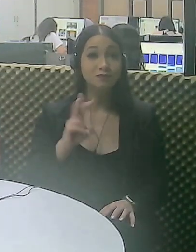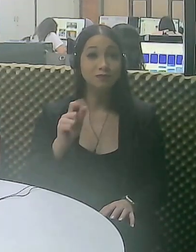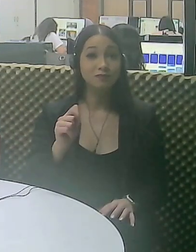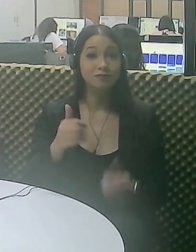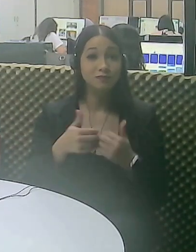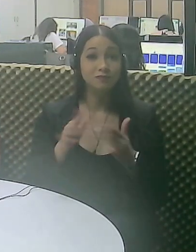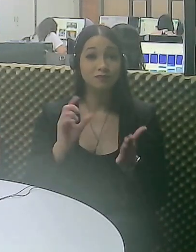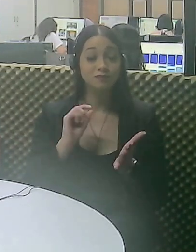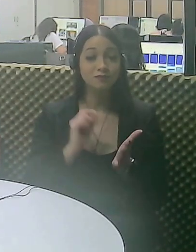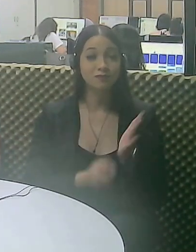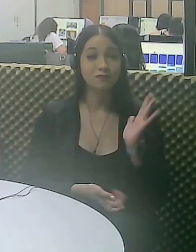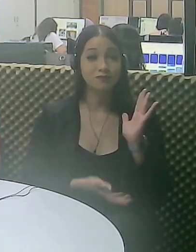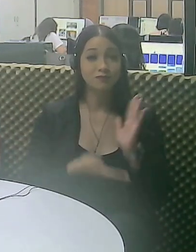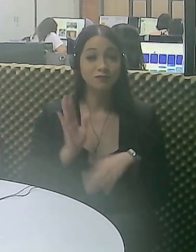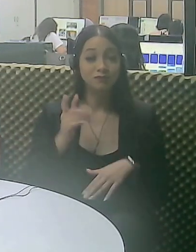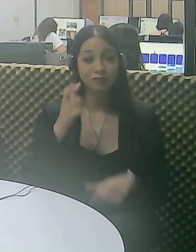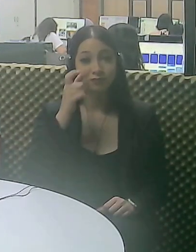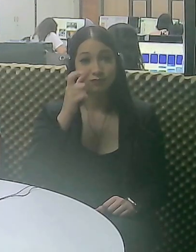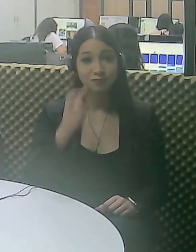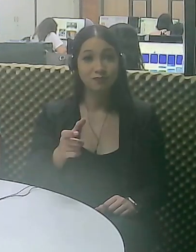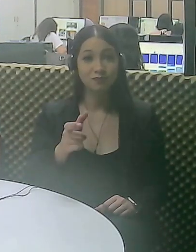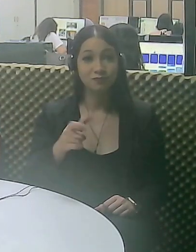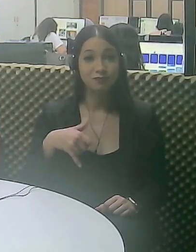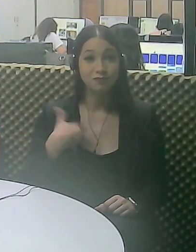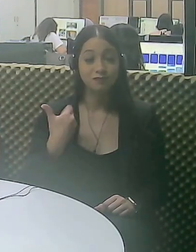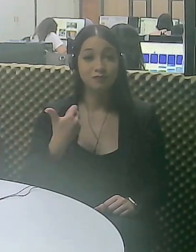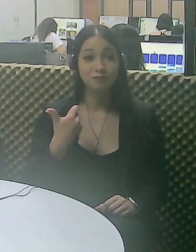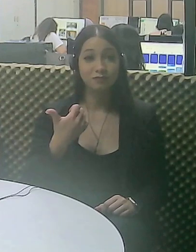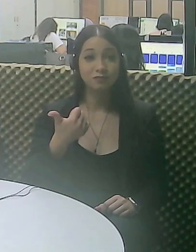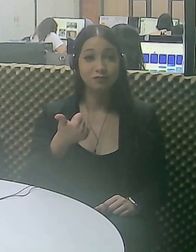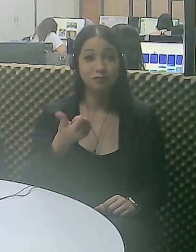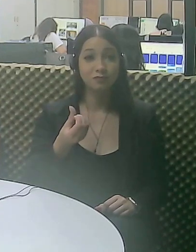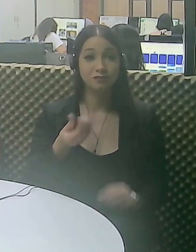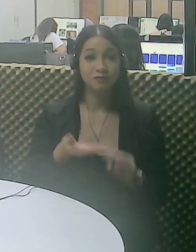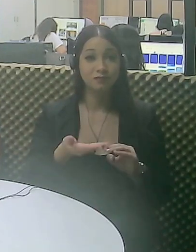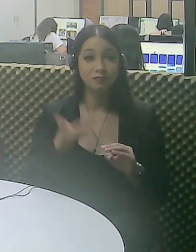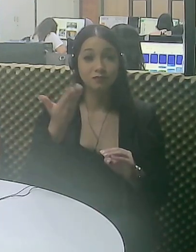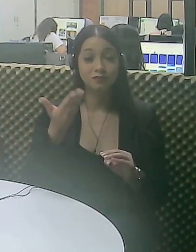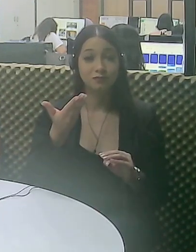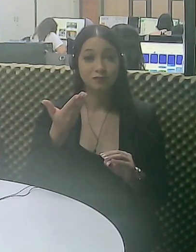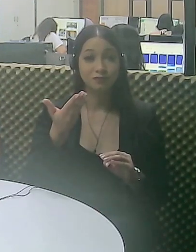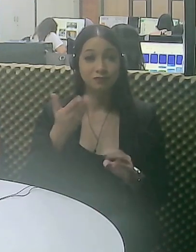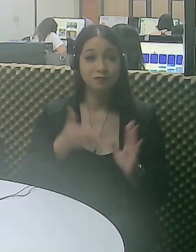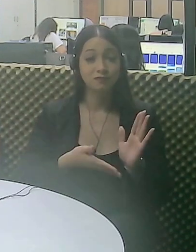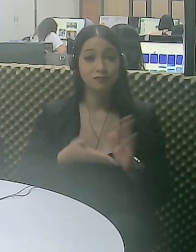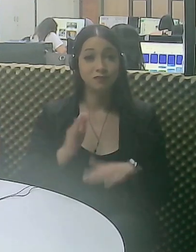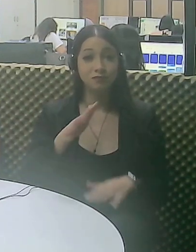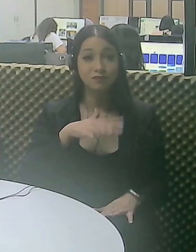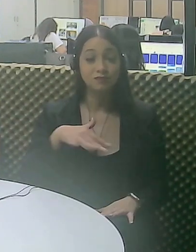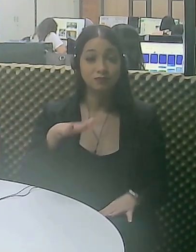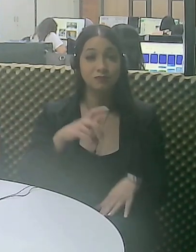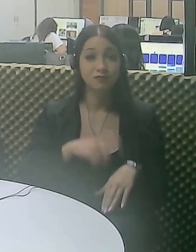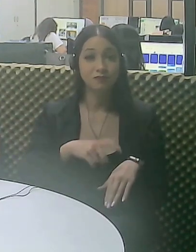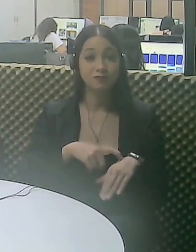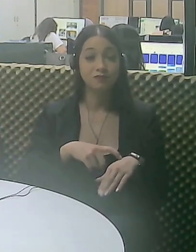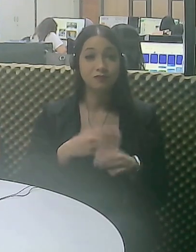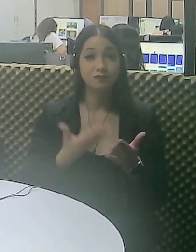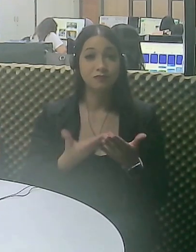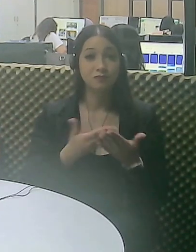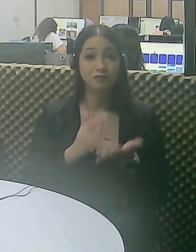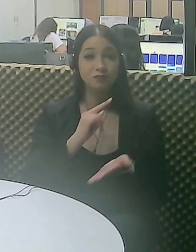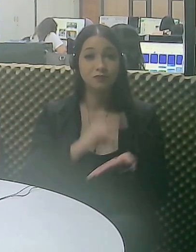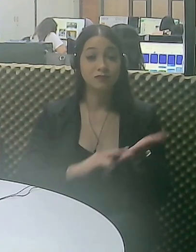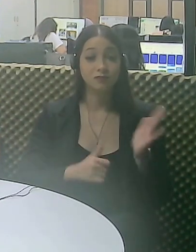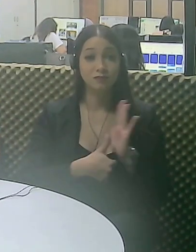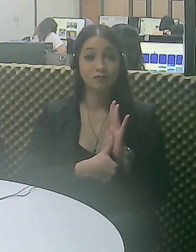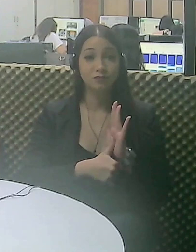aberta. Para se inscrever, os interessados devem ter idade mínima de 16 anos e se dirigir até o local no horário da aula com um documento